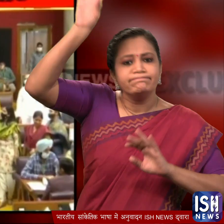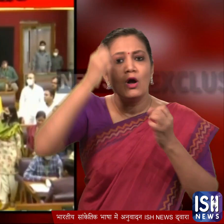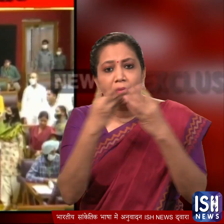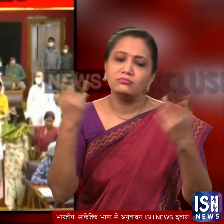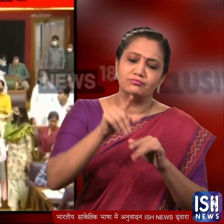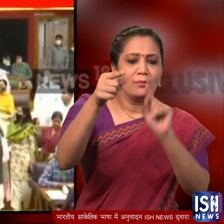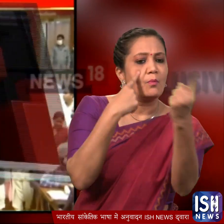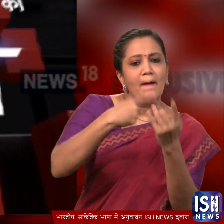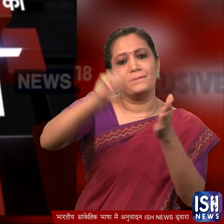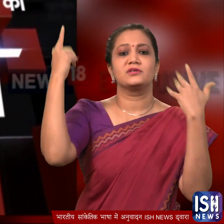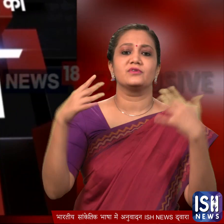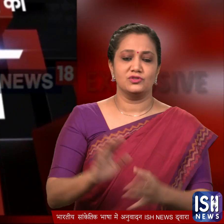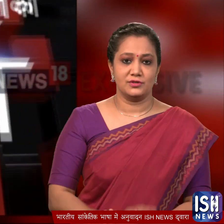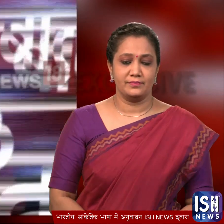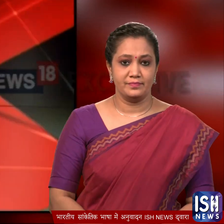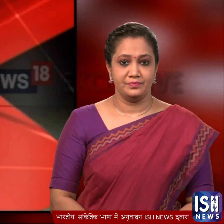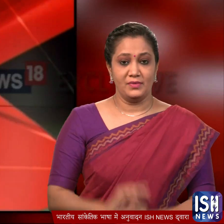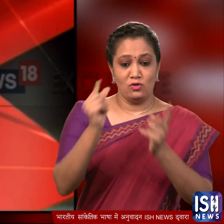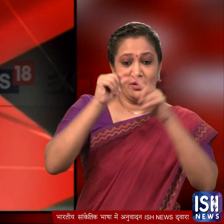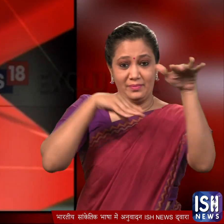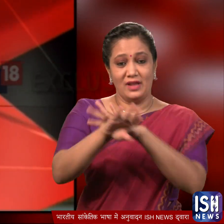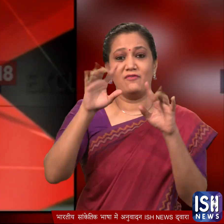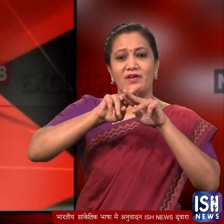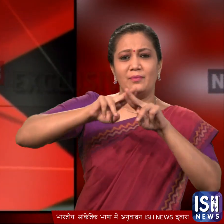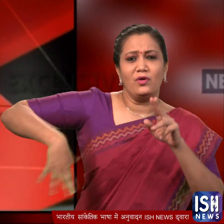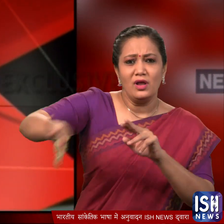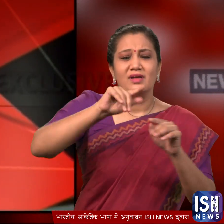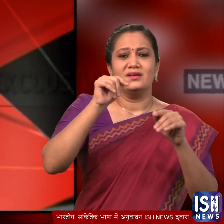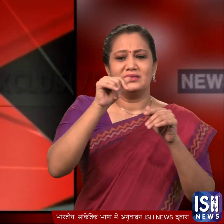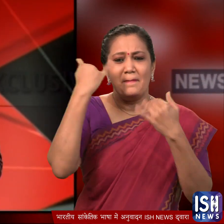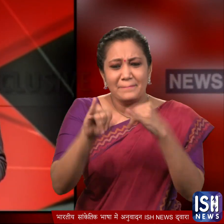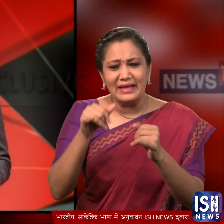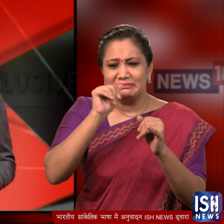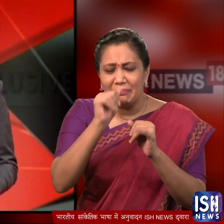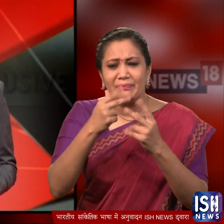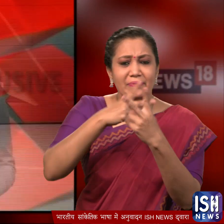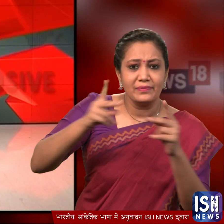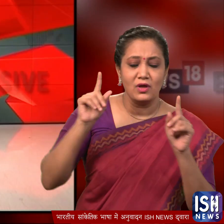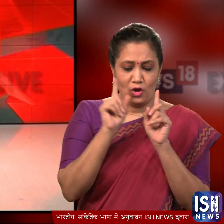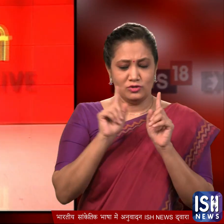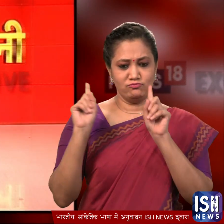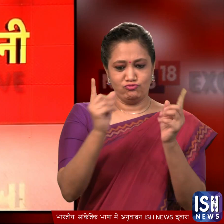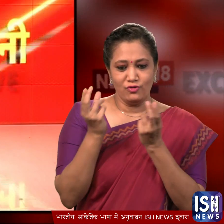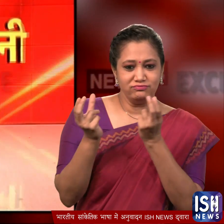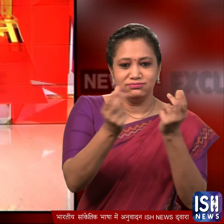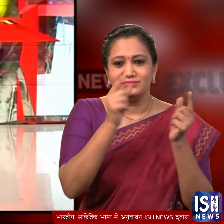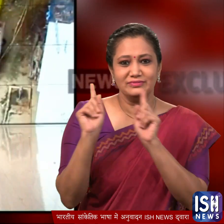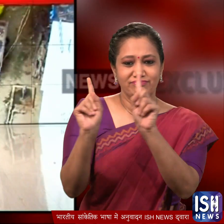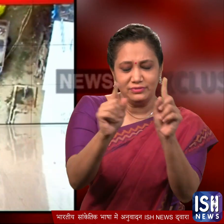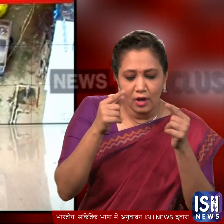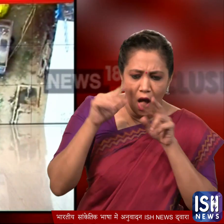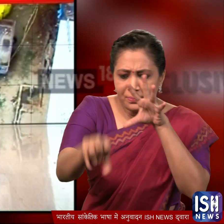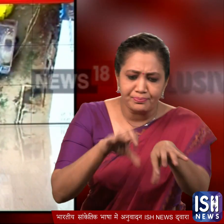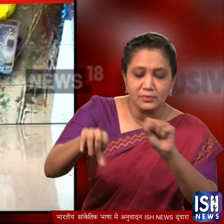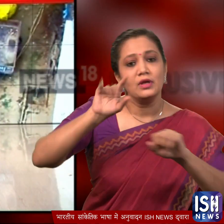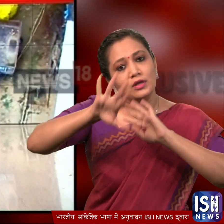गई और बिल को पारित कर लिया गया। उत्तर प्रदेश के फतेहपुर में पुलिस ने अवैध शराब के कारोबारियों पर ड्रोन की मदद से निगरानी की। उसके बाद